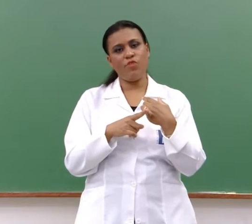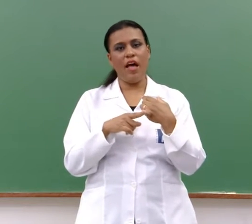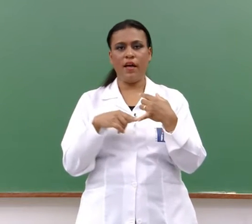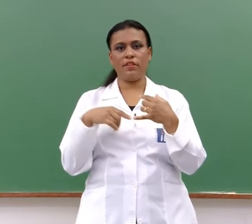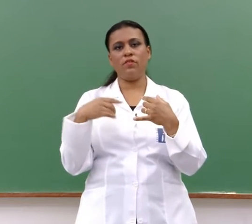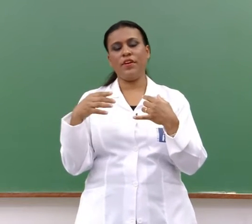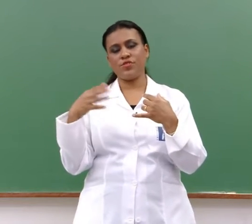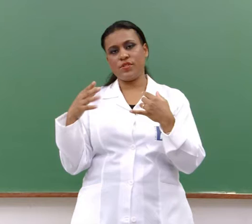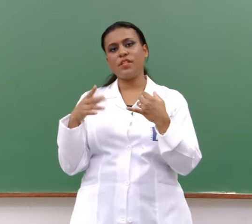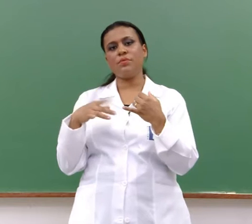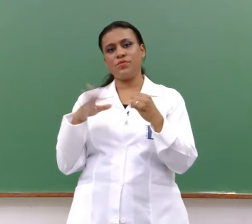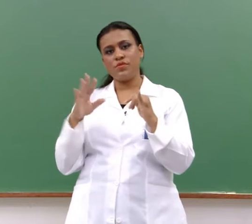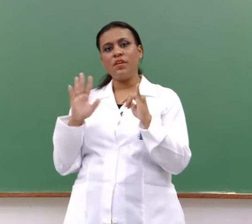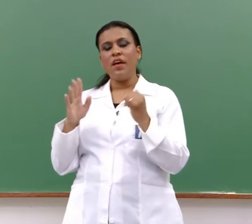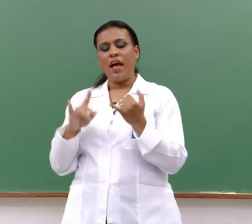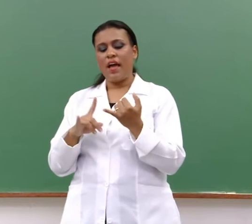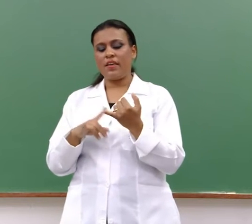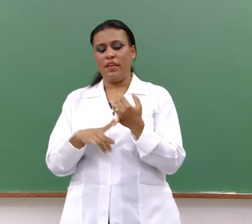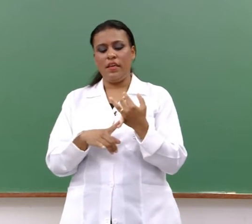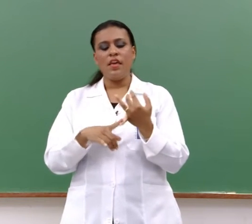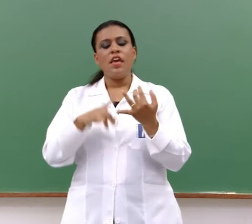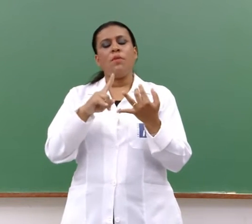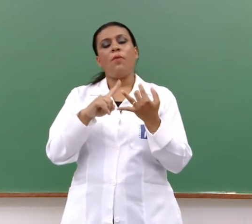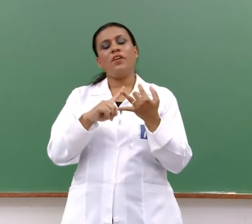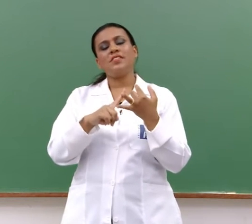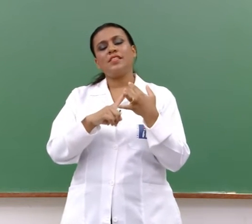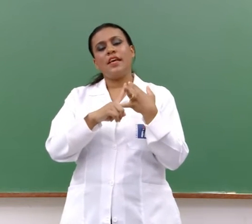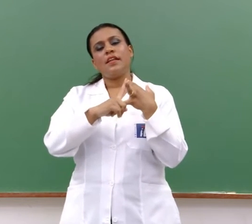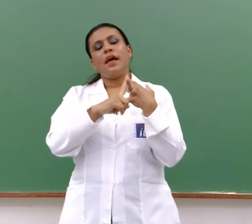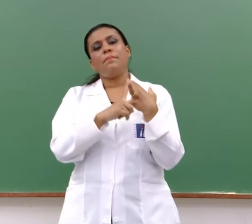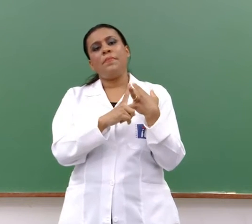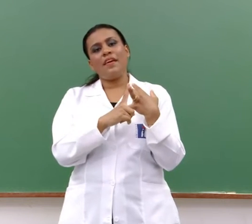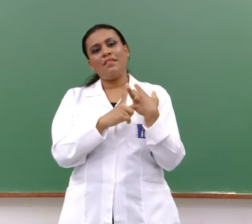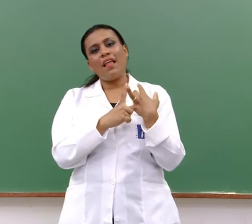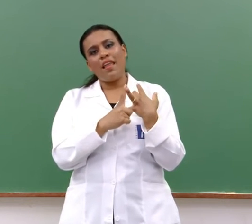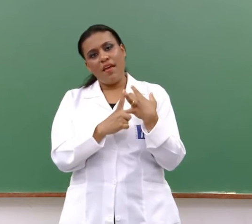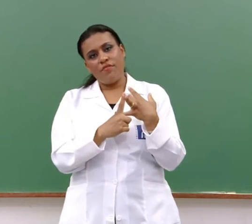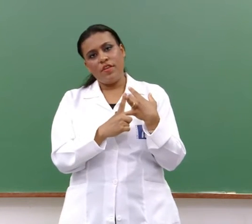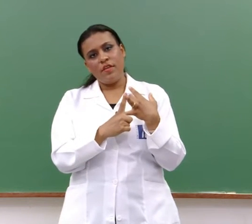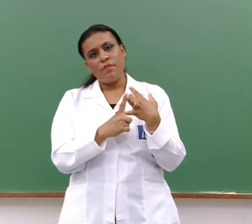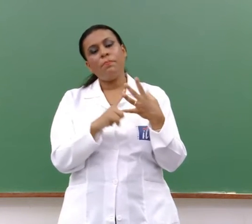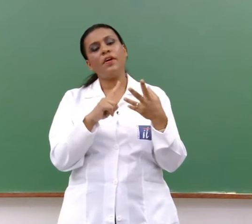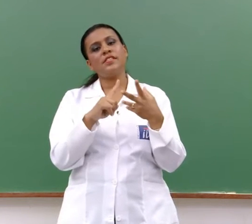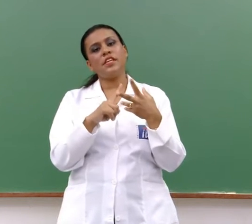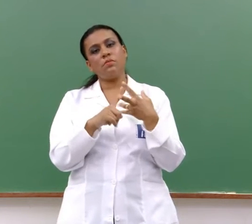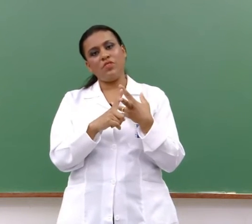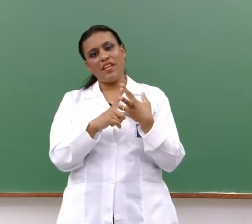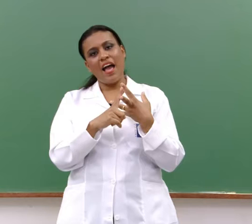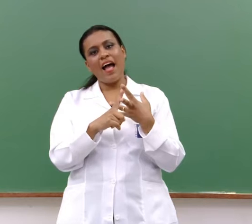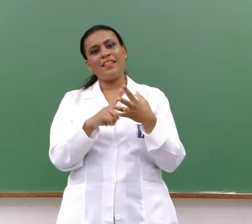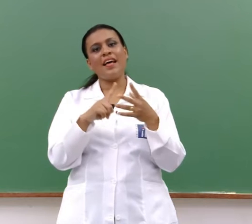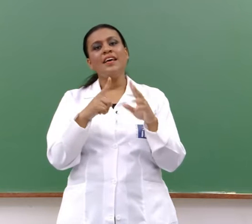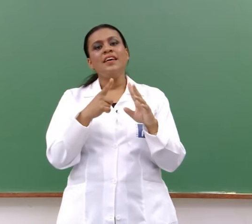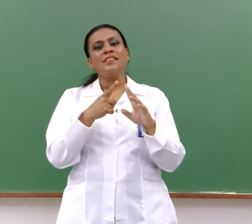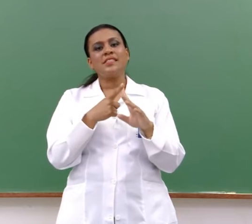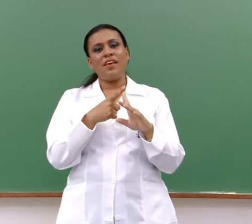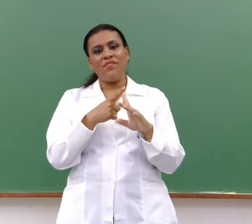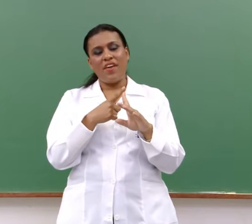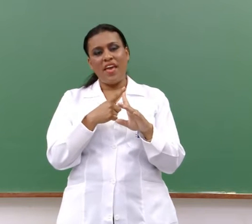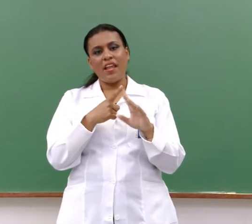tá? Que eu acho que estamos aqui. Pode ser perda leve, pode ser moderada, severa